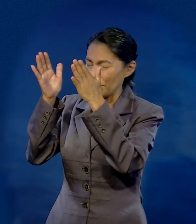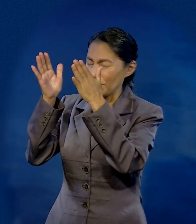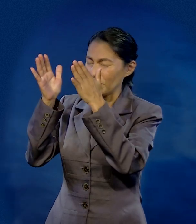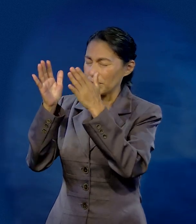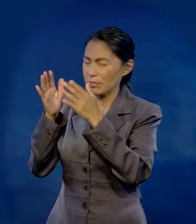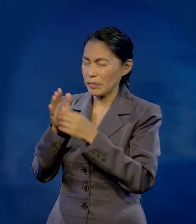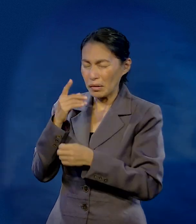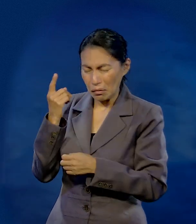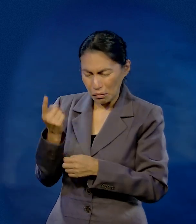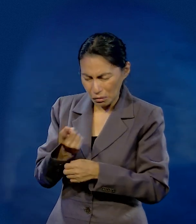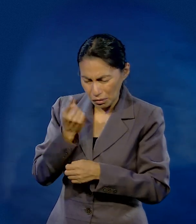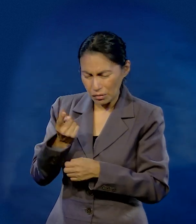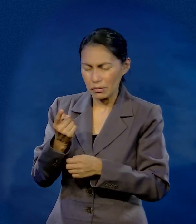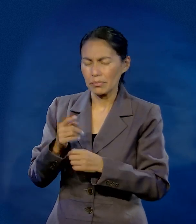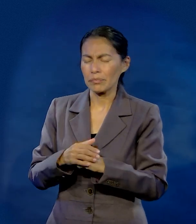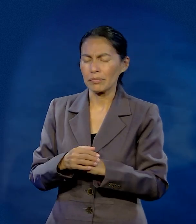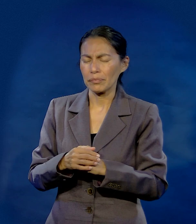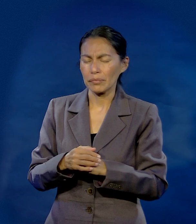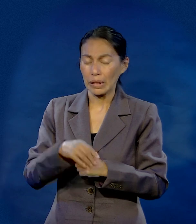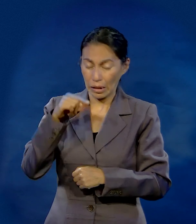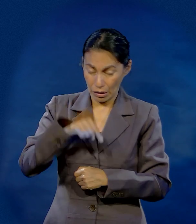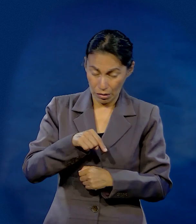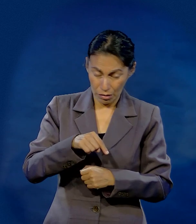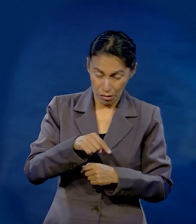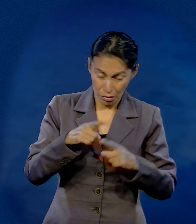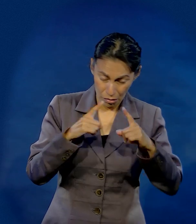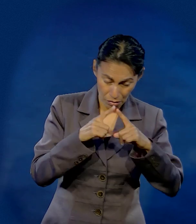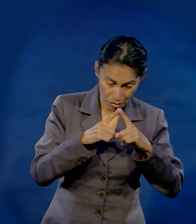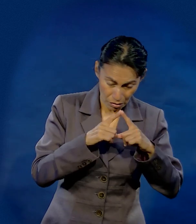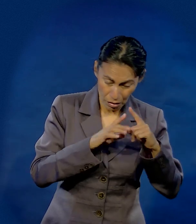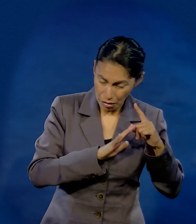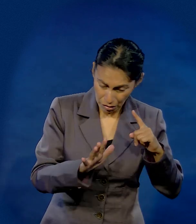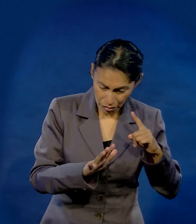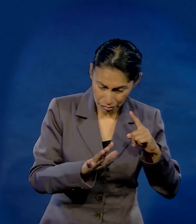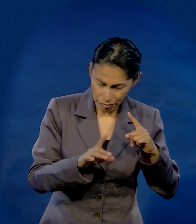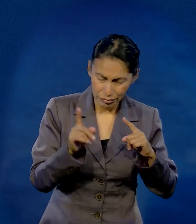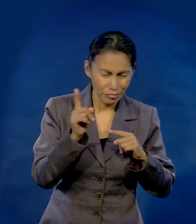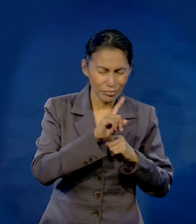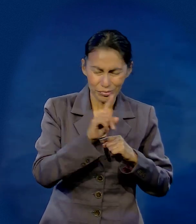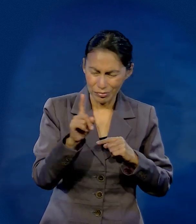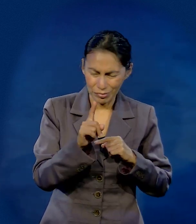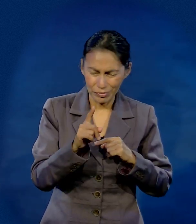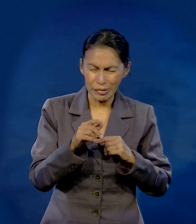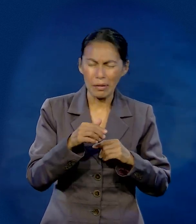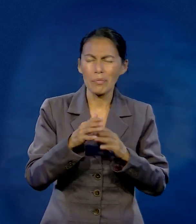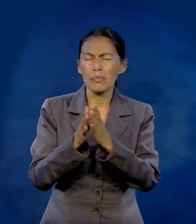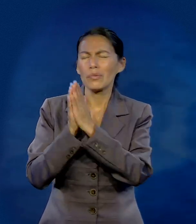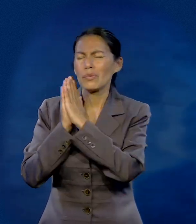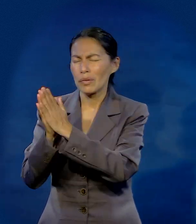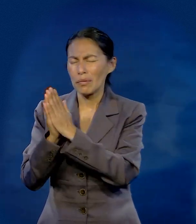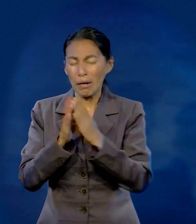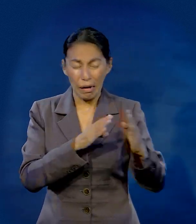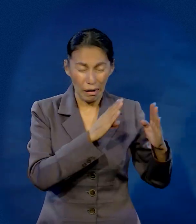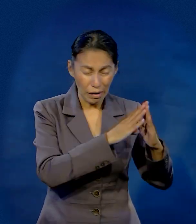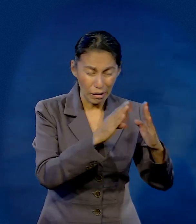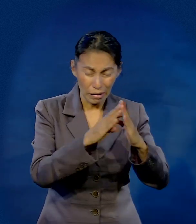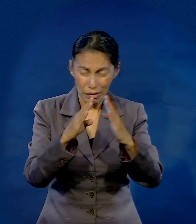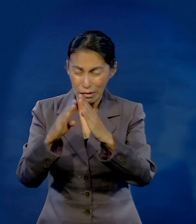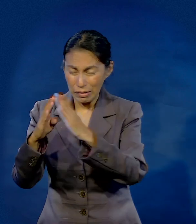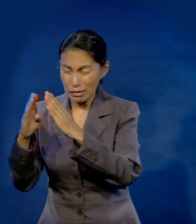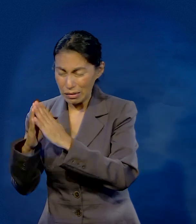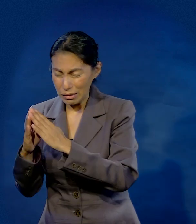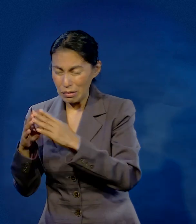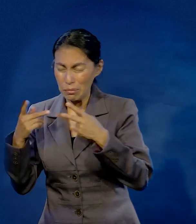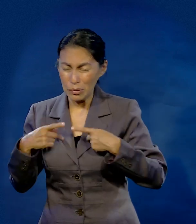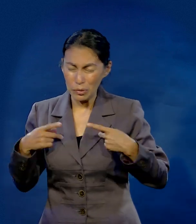más esto tiene que pasar en los dormitorios en las casas en lugar donde viven las personas que están siguiendo